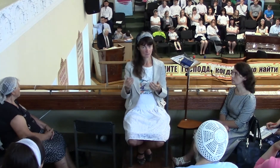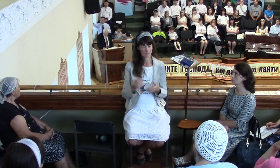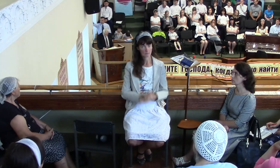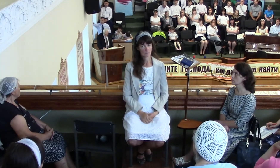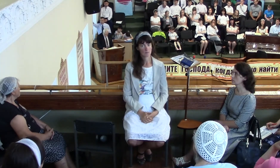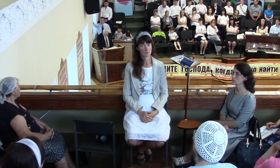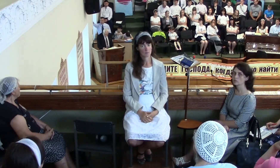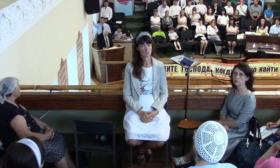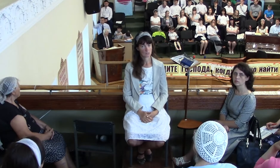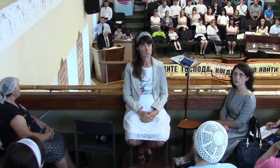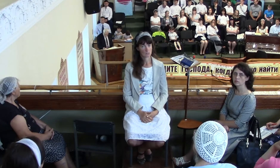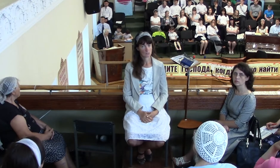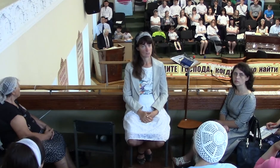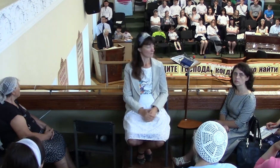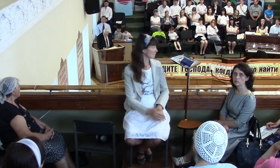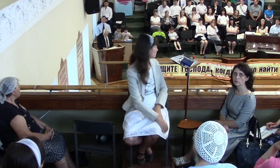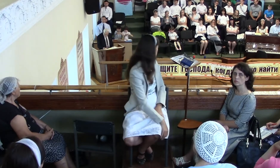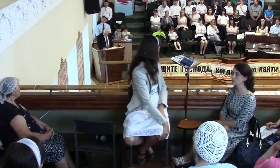в этой главе.